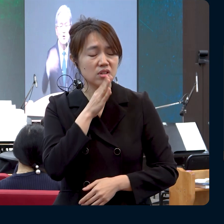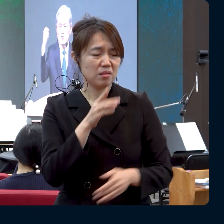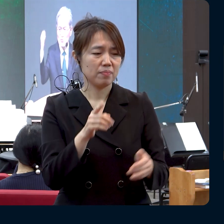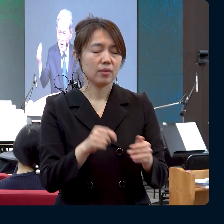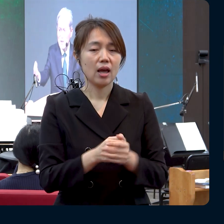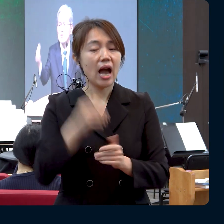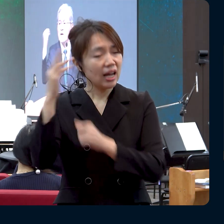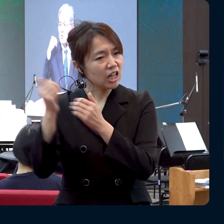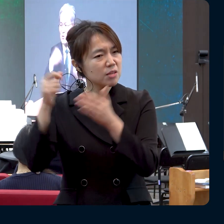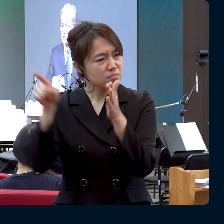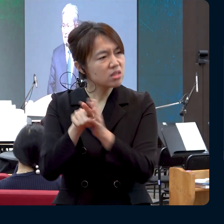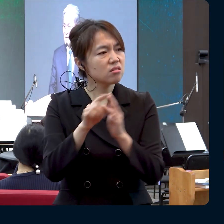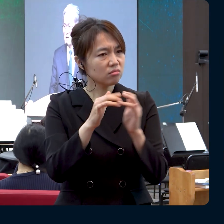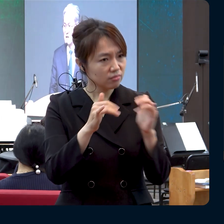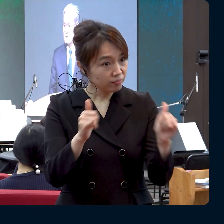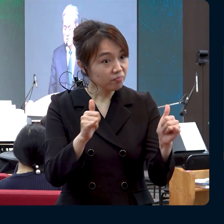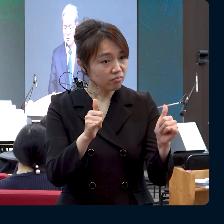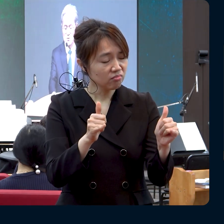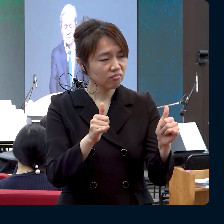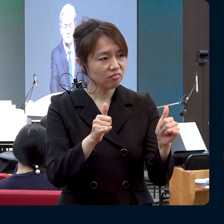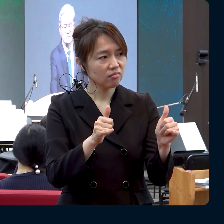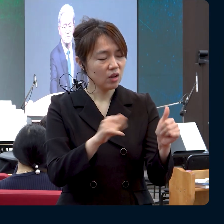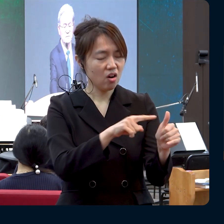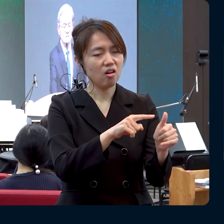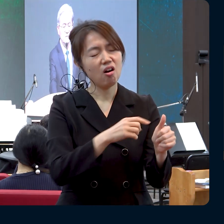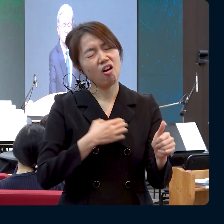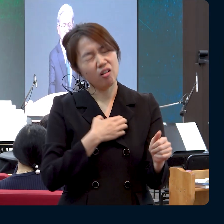아니라 죄에서 나온 것이니까 그런 거죠.